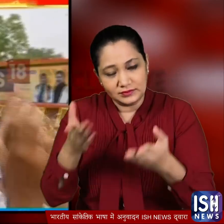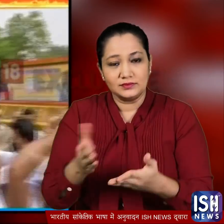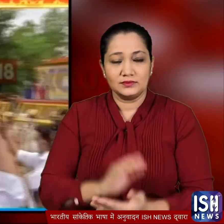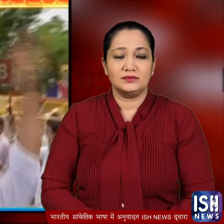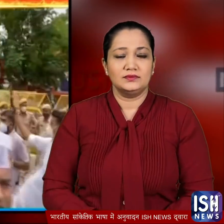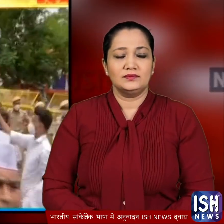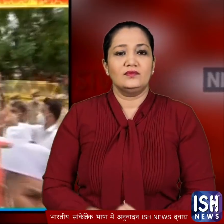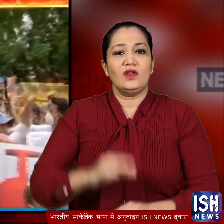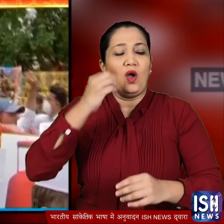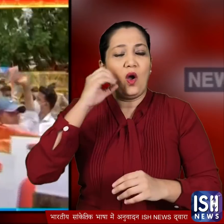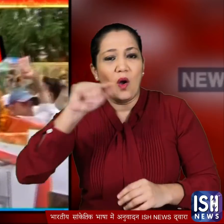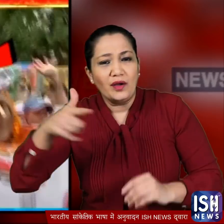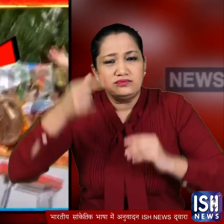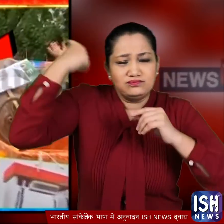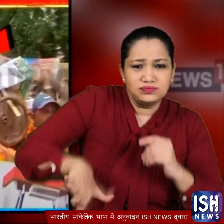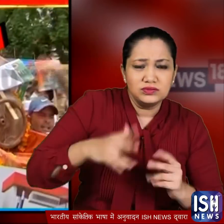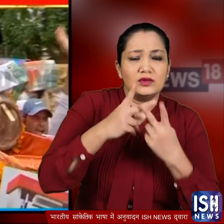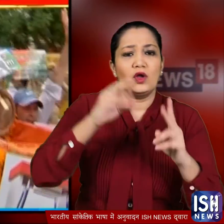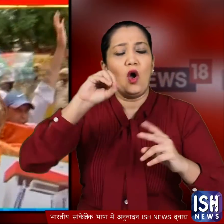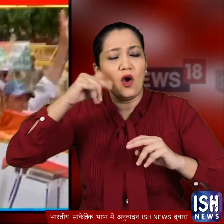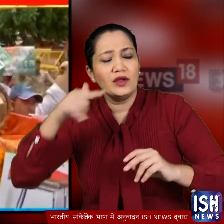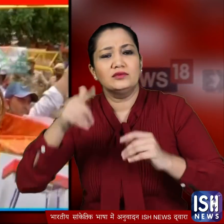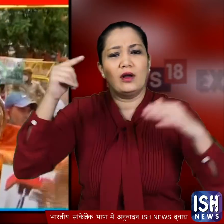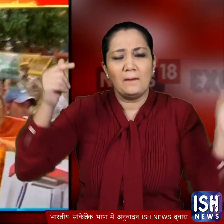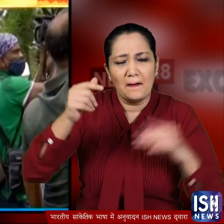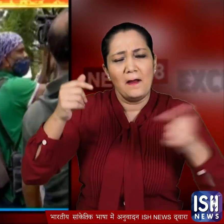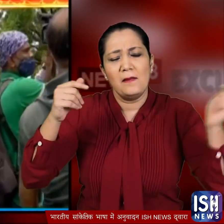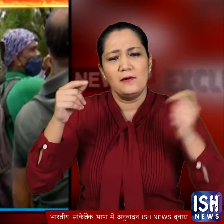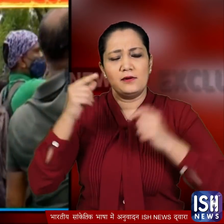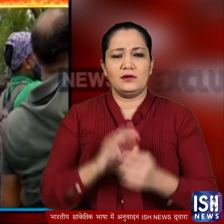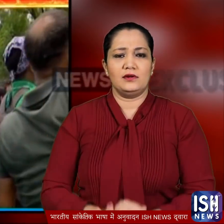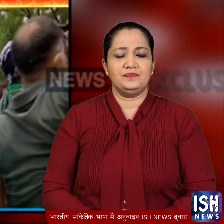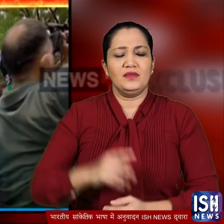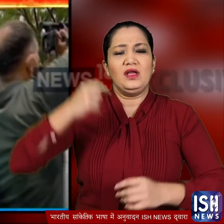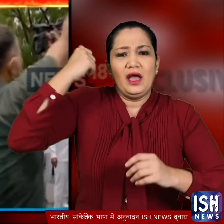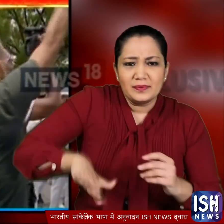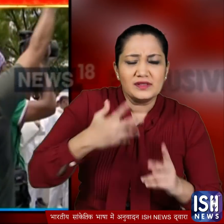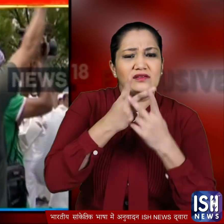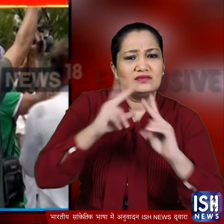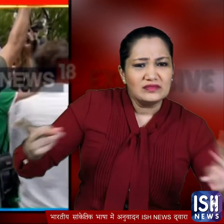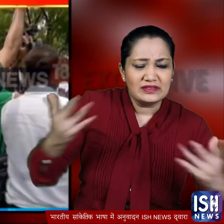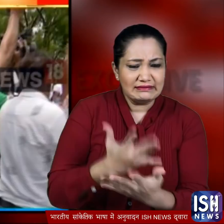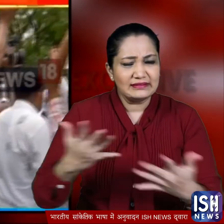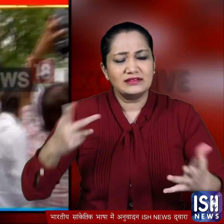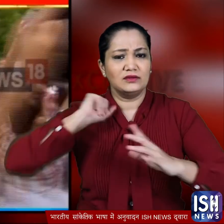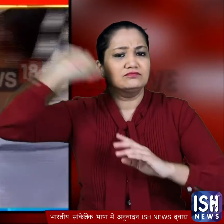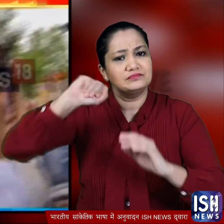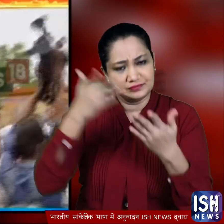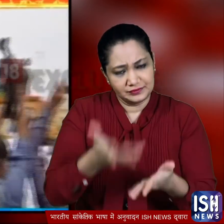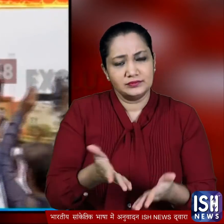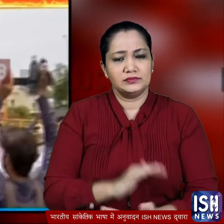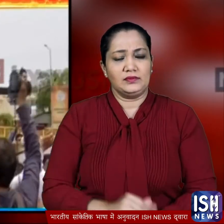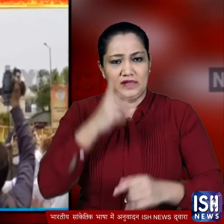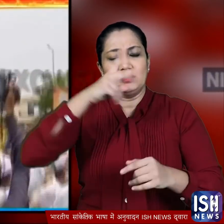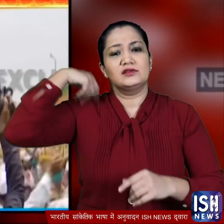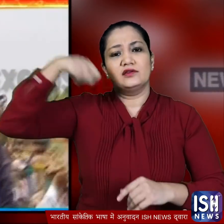और महंगे तेल पर गुस्सा जताने के लिए तेल के खाली डिब्बे बजाते हुए पहुंचे। कांग्रेस महंगाई के खिलाफ जयपुर में विरोध प्रदर्शन कर रही है और आप